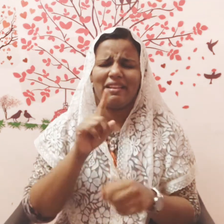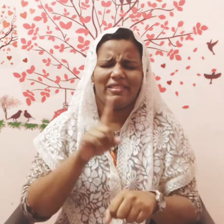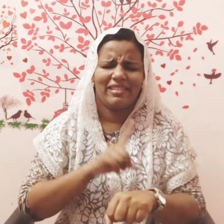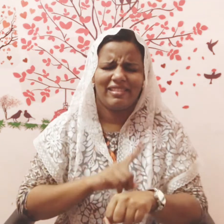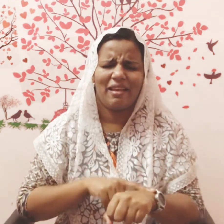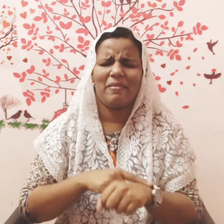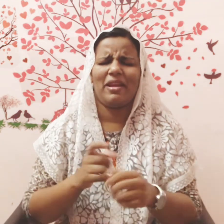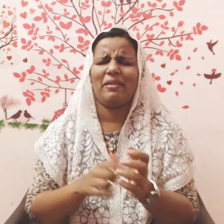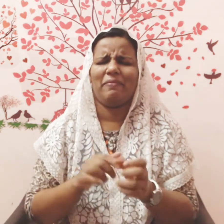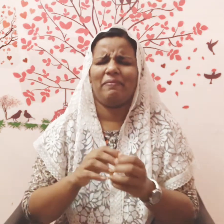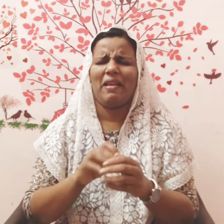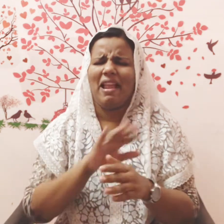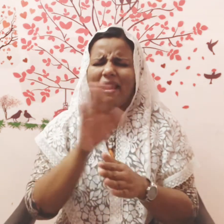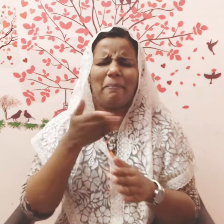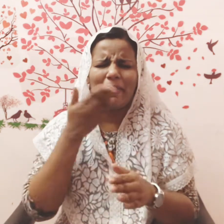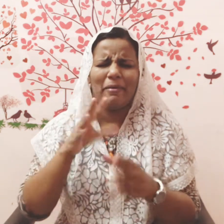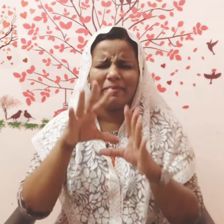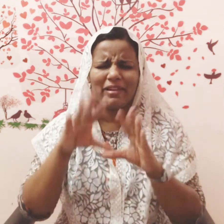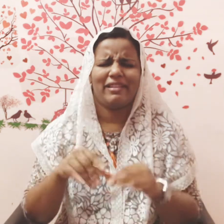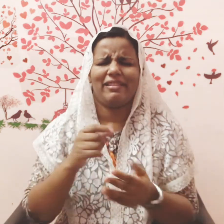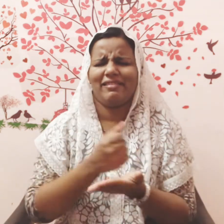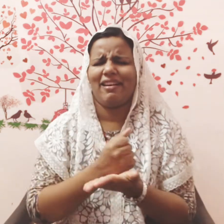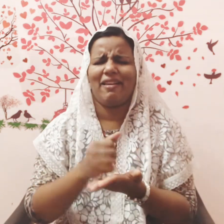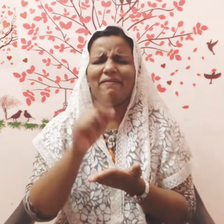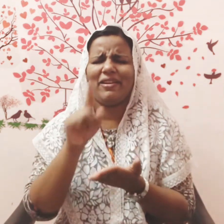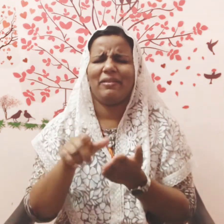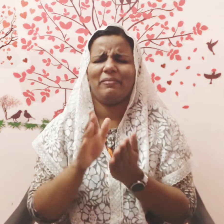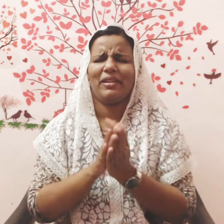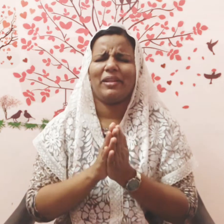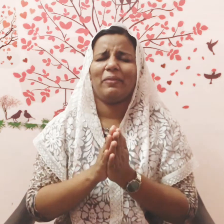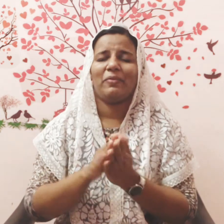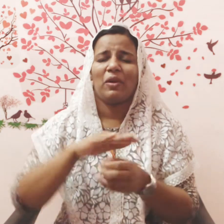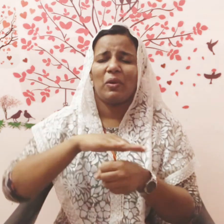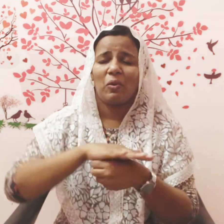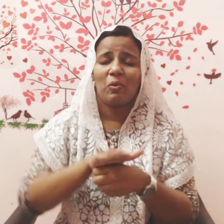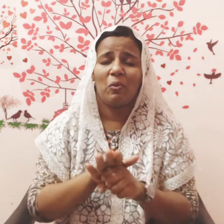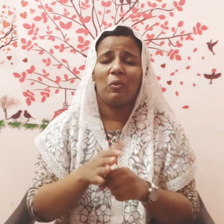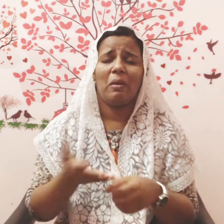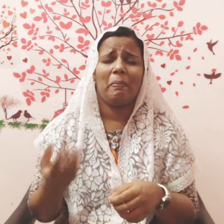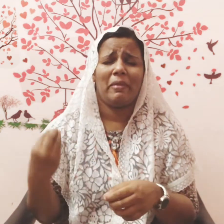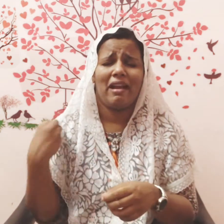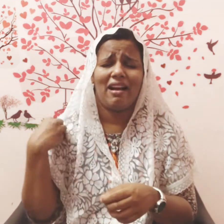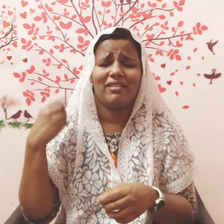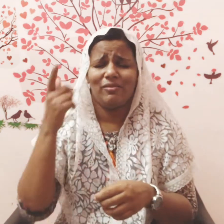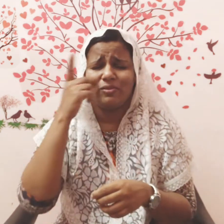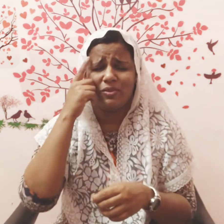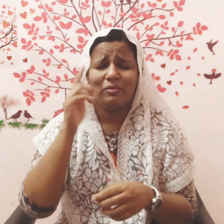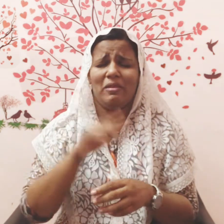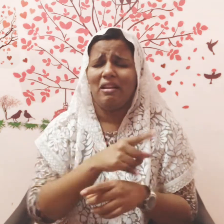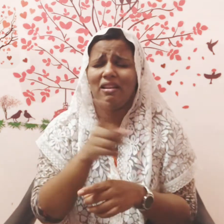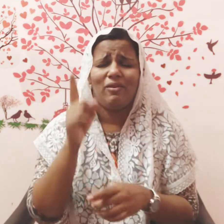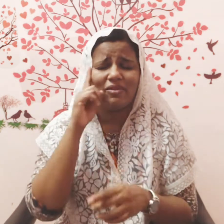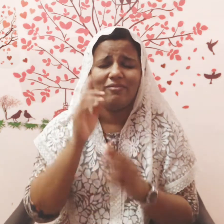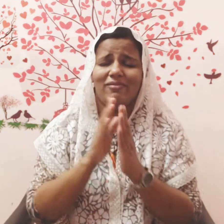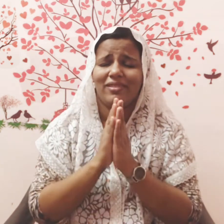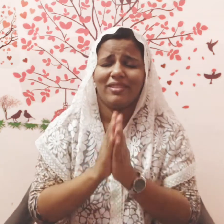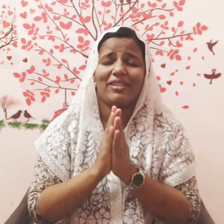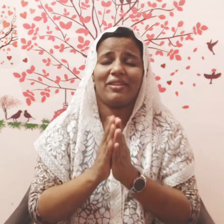നാമത്തിൽ അത് തക്ക സമയത്ത് പൂർത്തീകരിപ്പാൻ കർത്താവെ അങ്ങിടെ വരുത്തുന്നതിനായിട്ട് സ്തോത്രം ചെയ്യുന്നു. അതുപോലെ കൊറോണ വൈറസിനാൽ ഭാരപ്പെടുന്നവർക്ക് വേണ്ടി പ്രാർത്ഥിക്കുന്നു. ഇന്ന്